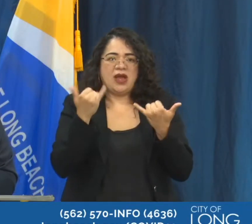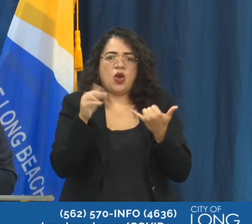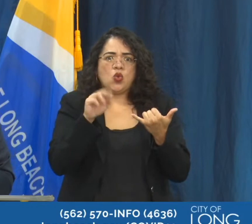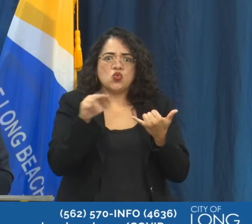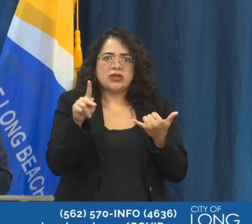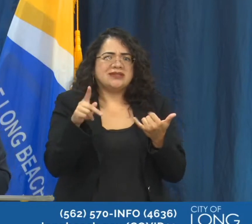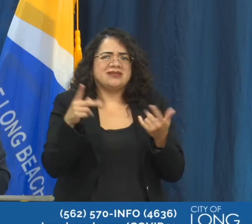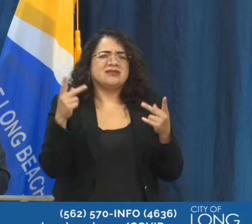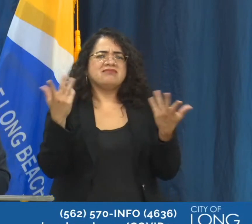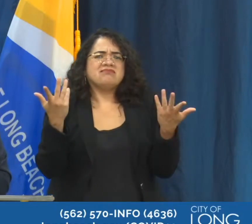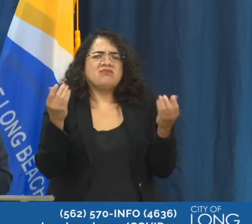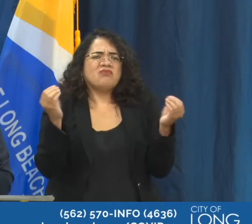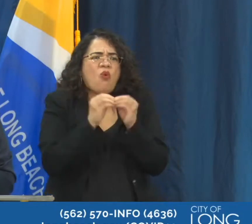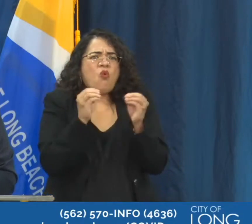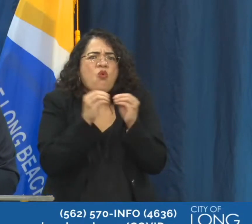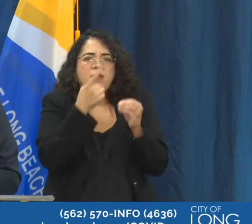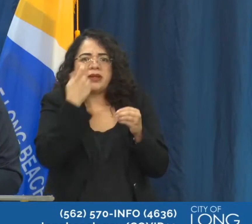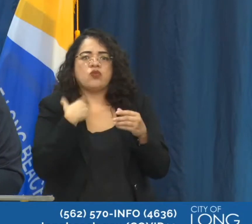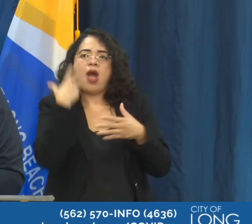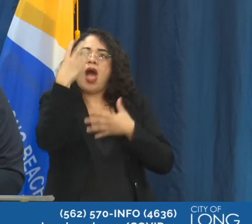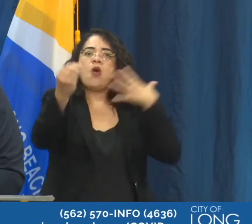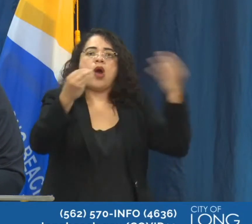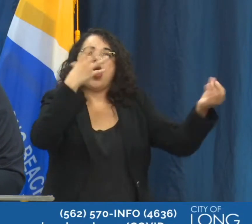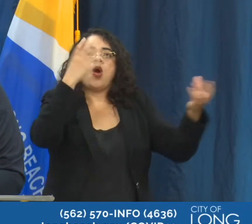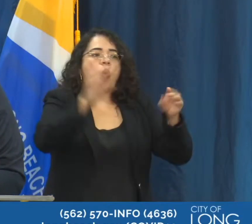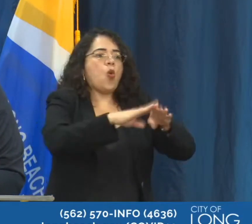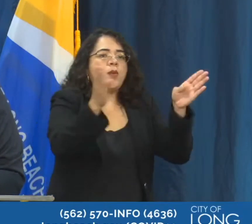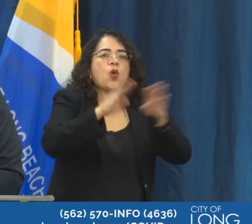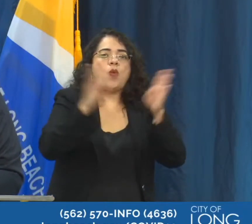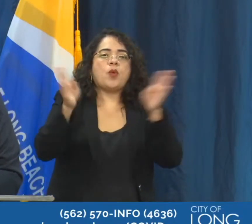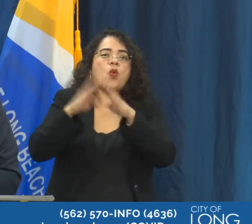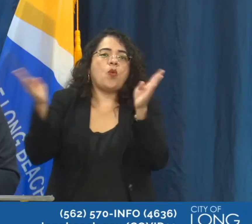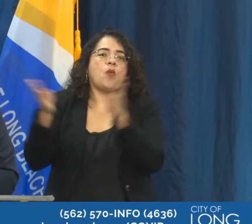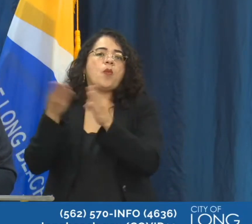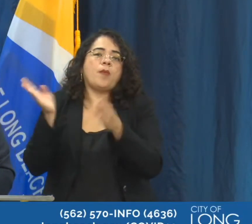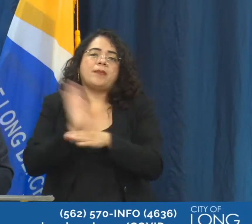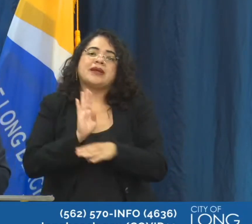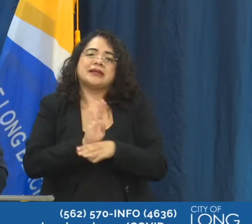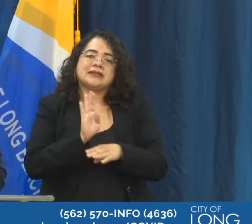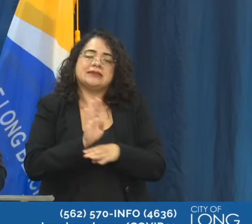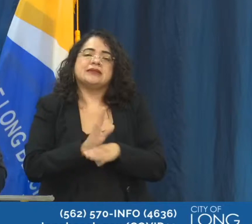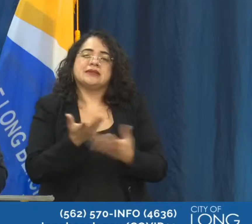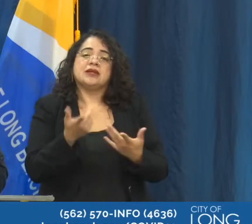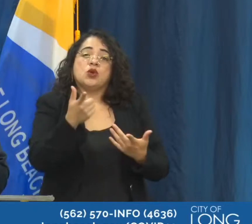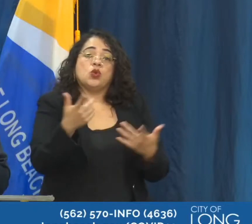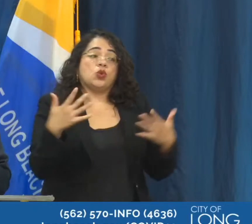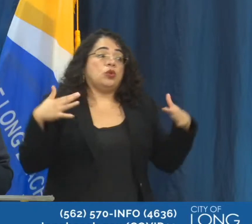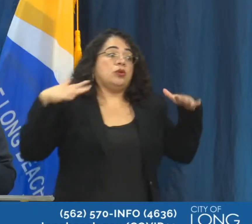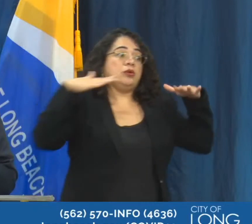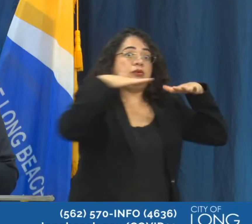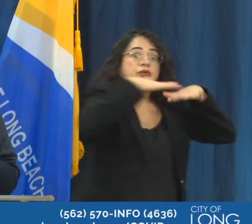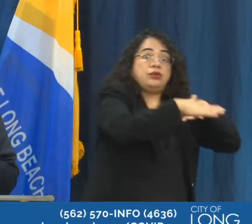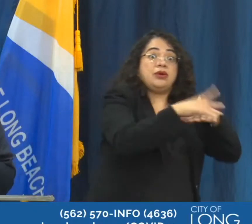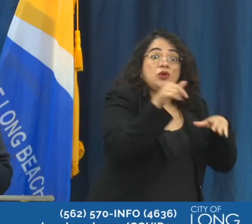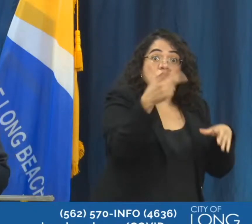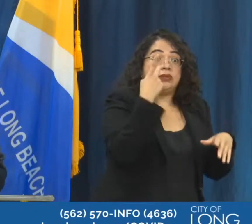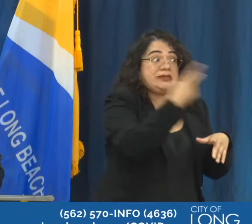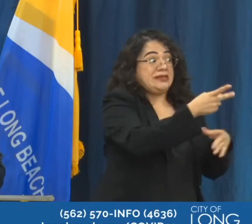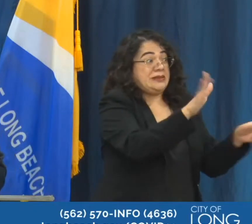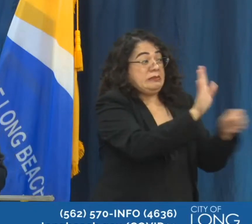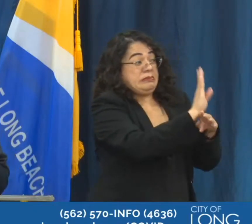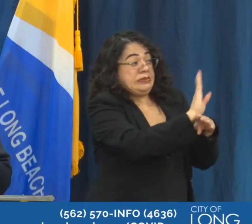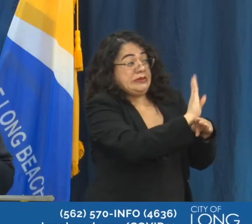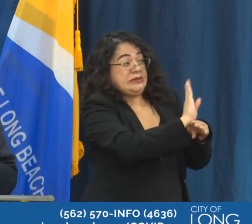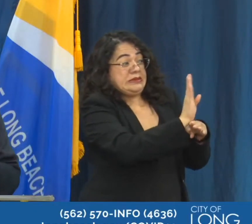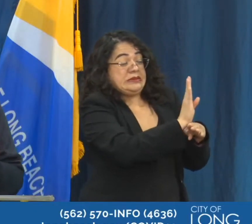que incluyen estar dentro de una línea para ingresar a cualquier espacio público so es que todavía en las tiendas si es